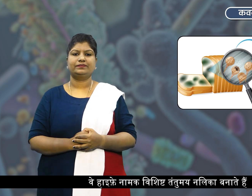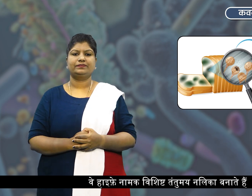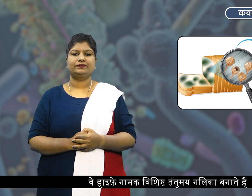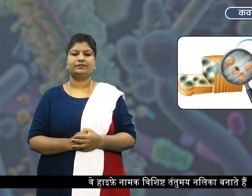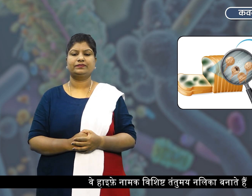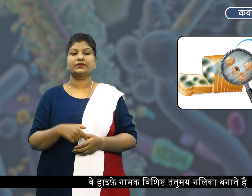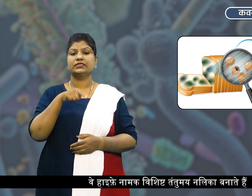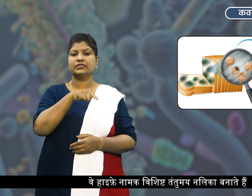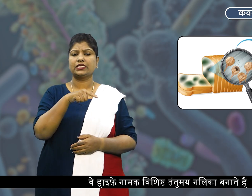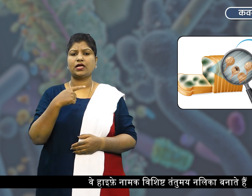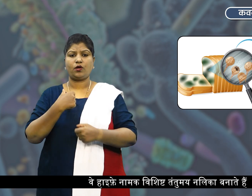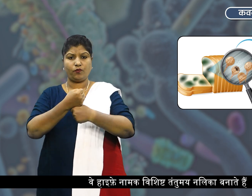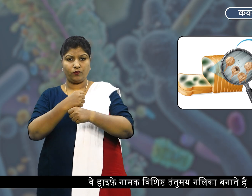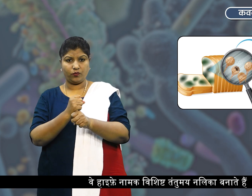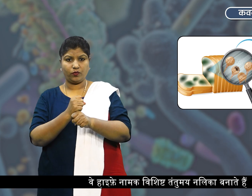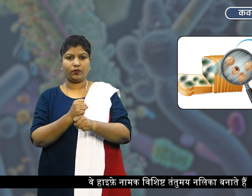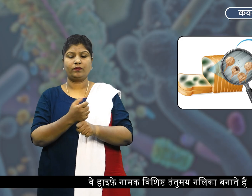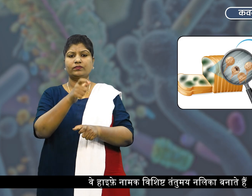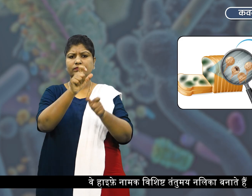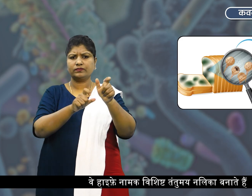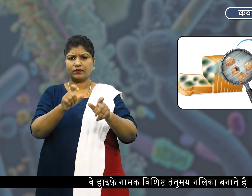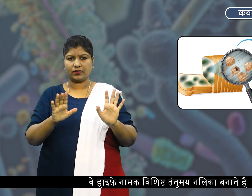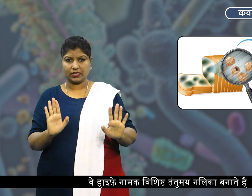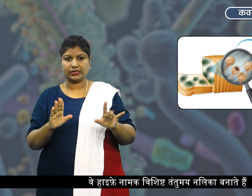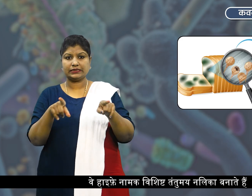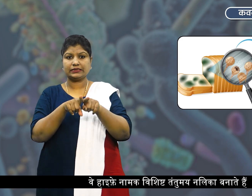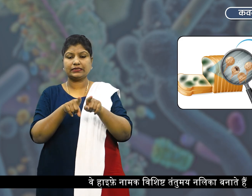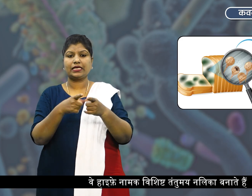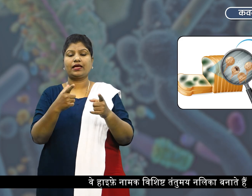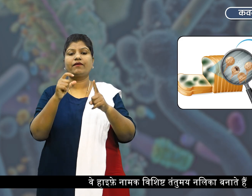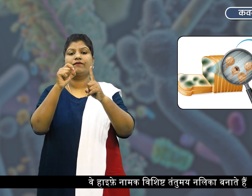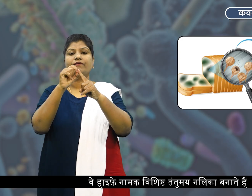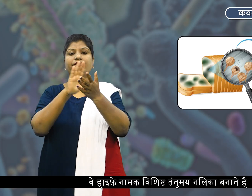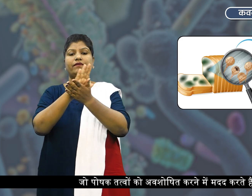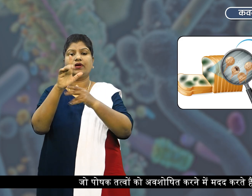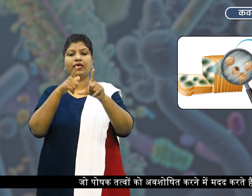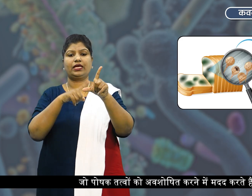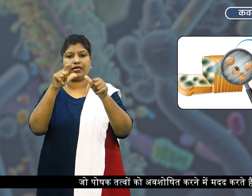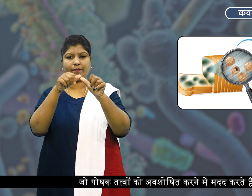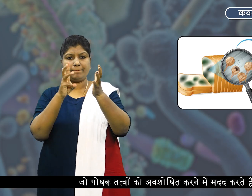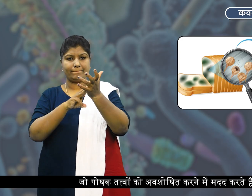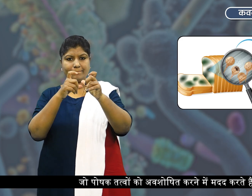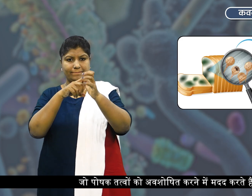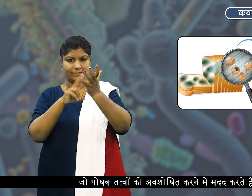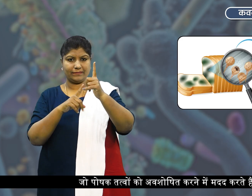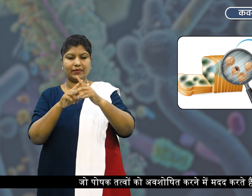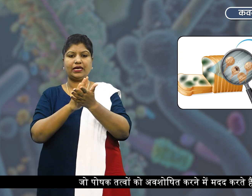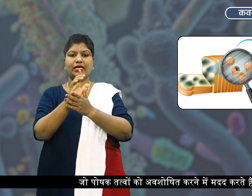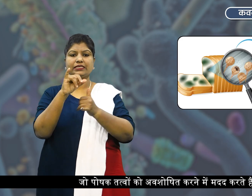वे हाइफे नामक विशिष्ट तंतुमय नीलता बनाते हैं जो पोषक तत्वों को अवशोषित करने